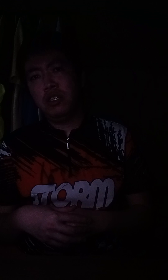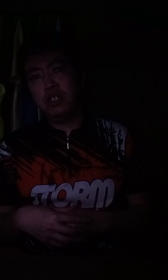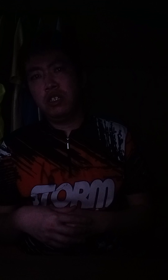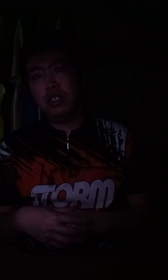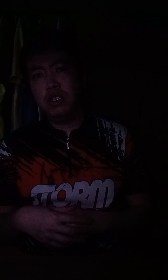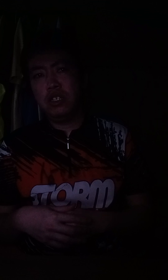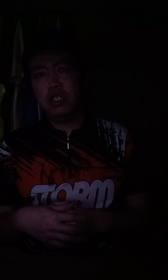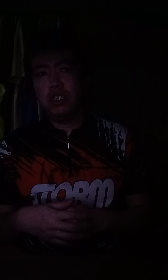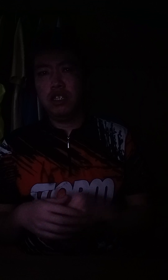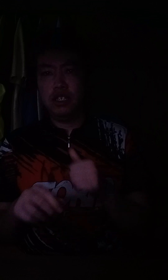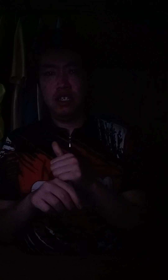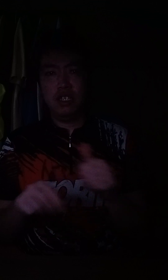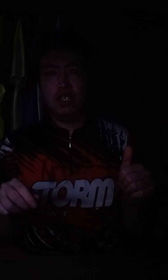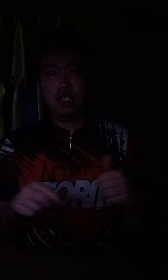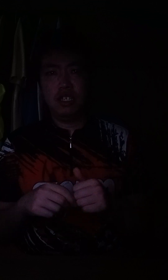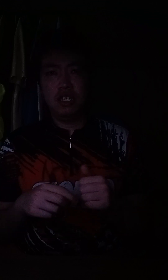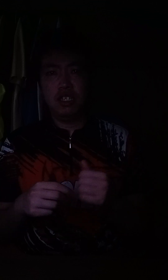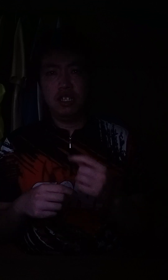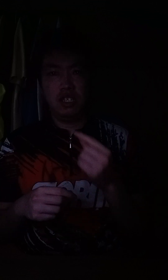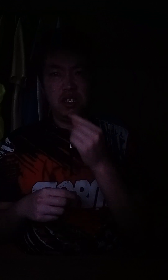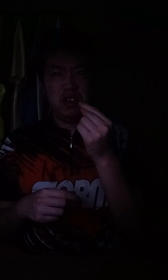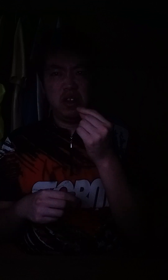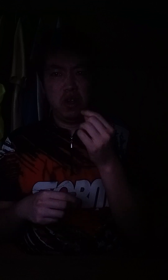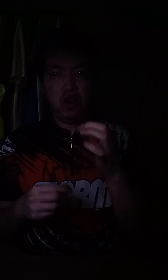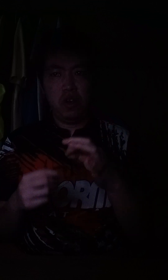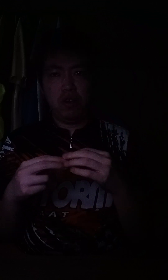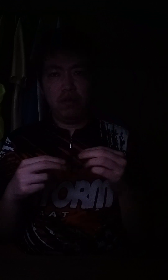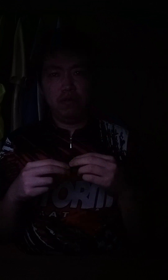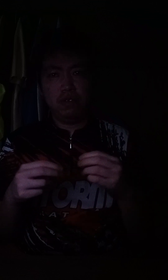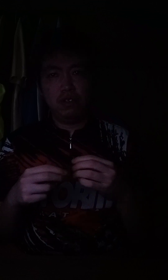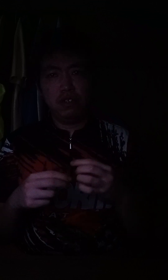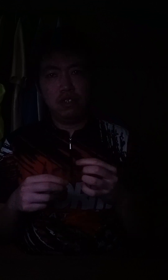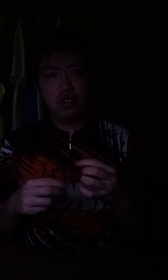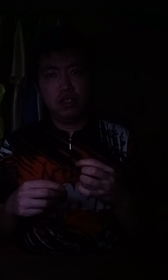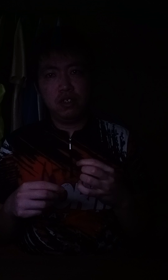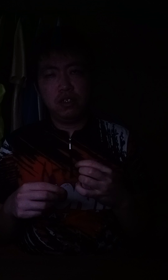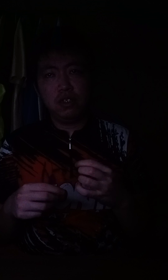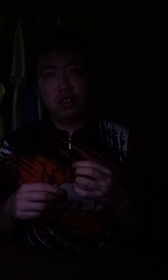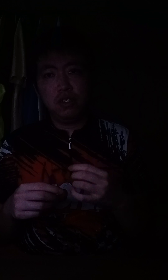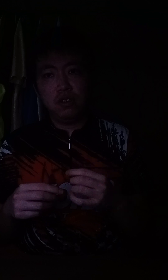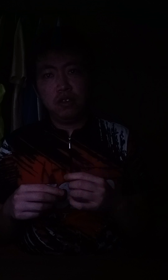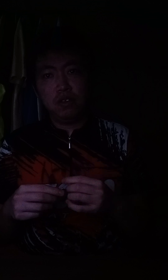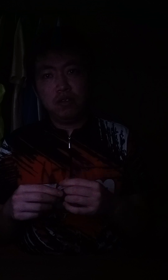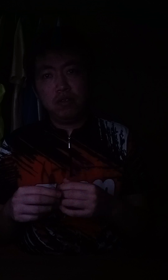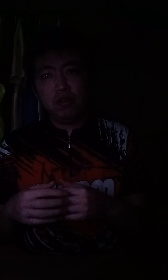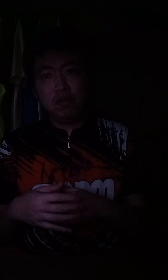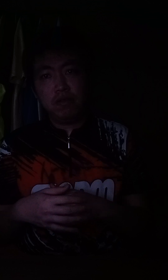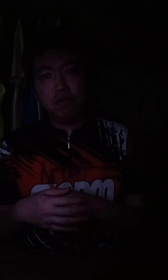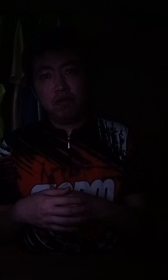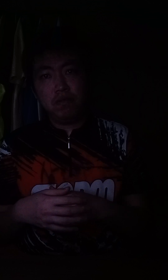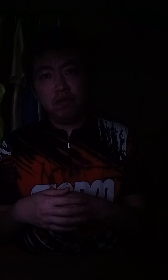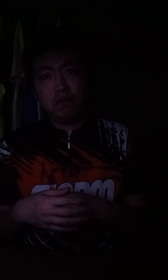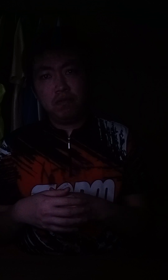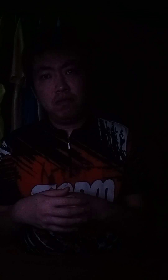오, 잘했다. 껍질. 현수가 그런 거 배워야 돼. 근데 껍질 젓가락으로 할